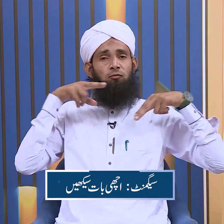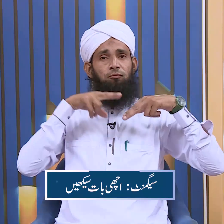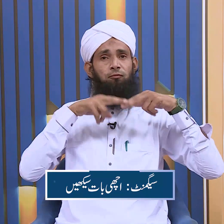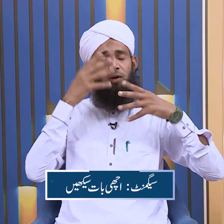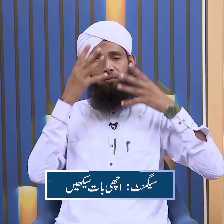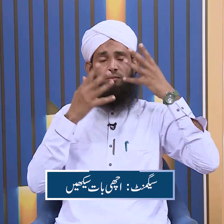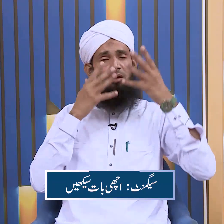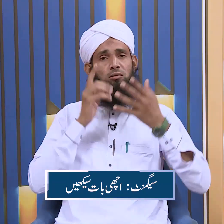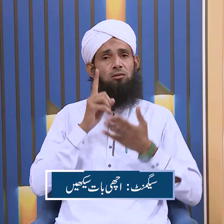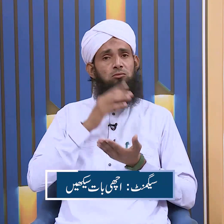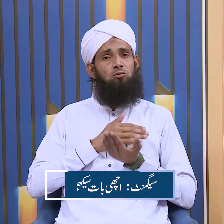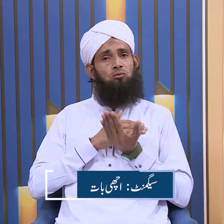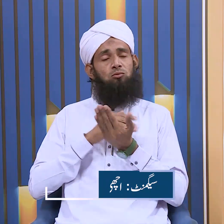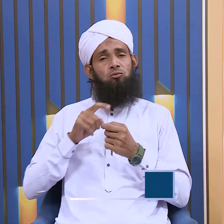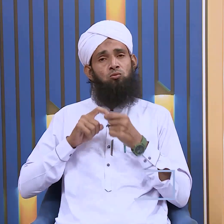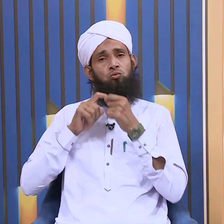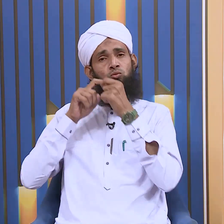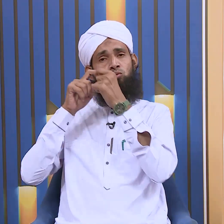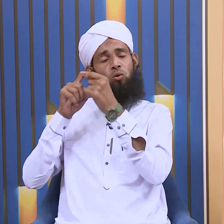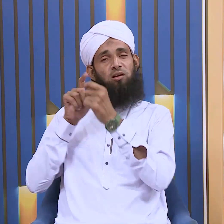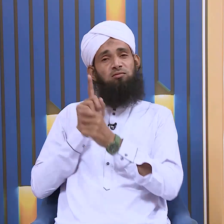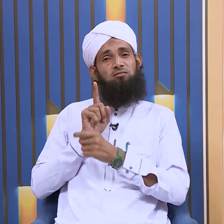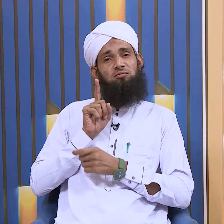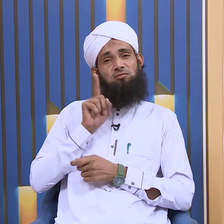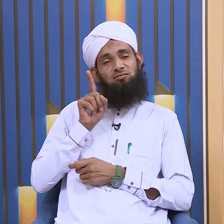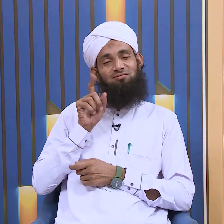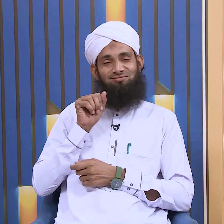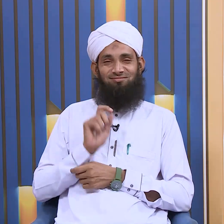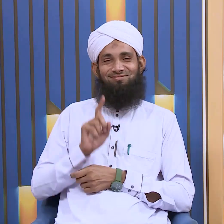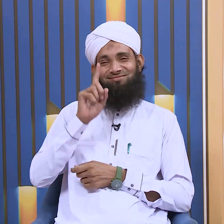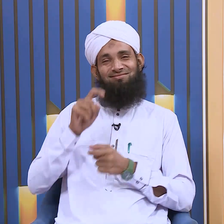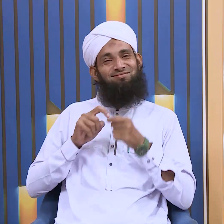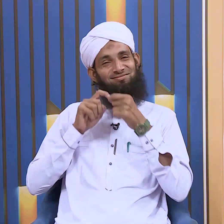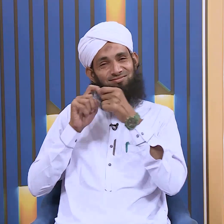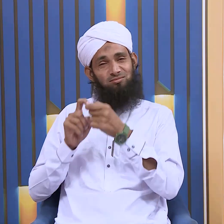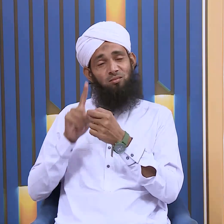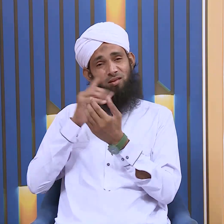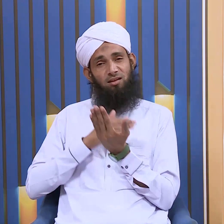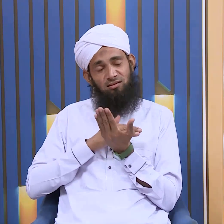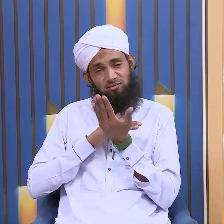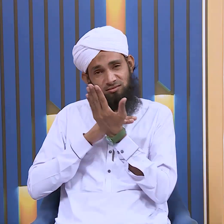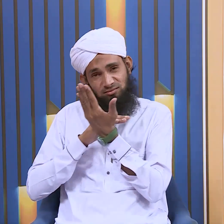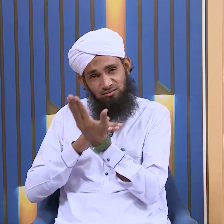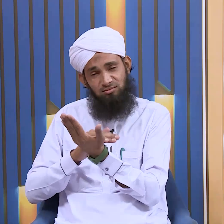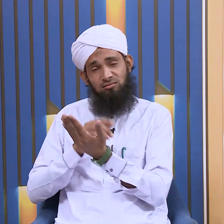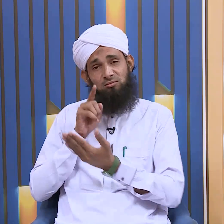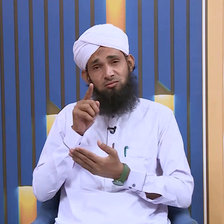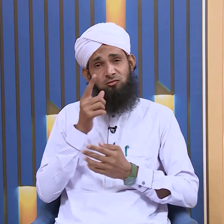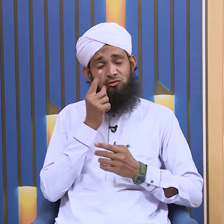نہ ہونے کی حقیقت جاننے کے لیے اللہ پاک کی بارگاہ میں عرض کی، اے ہمارے پروردگار، تیرے عزت کی قسم،